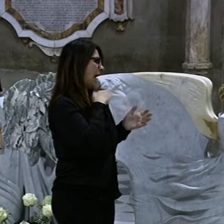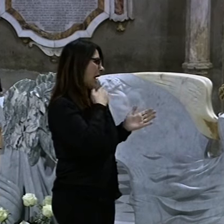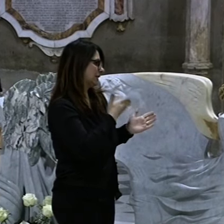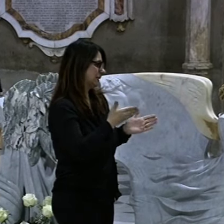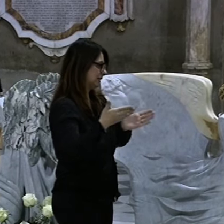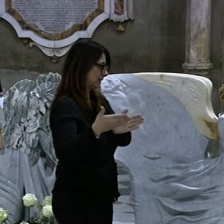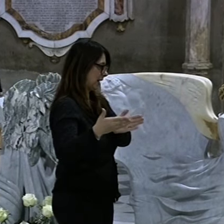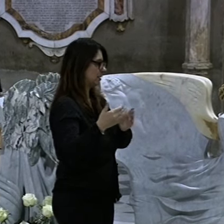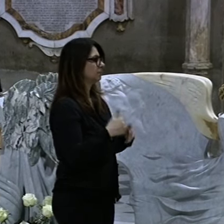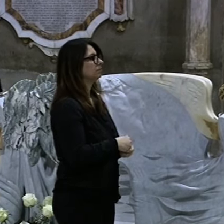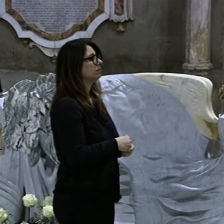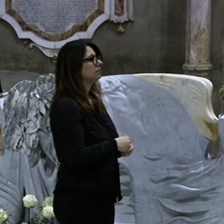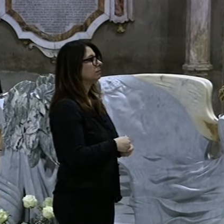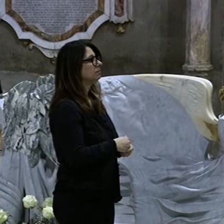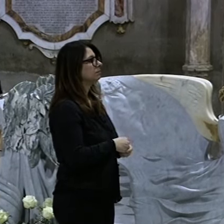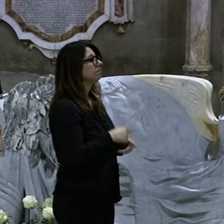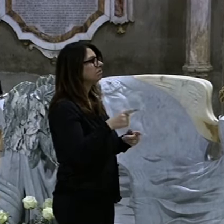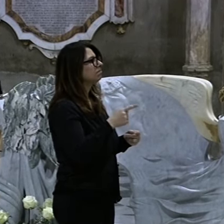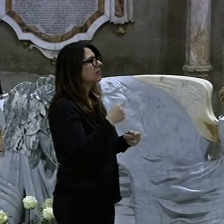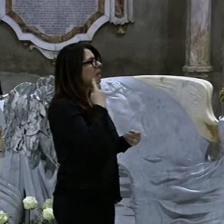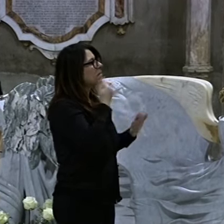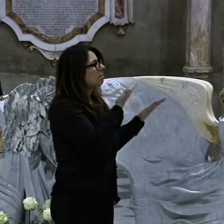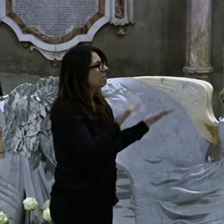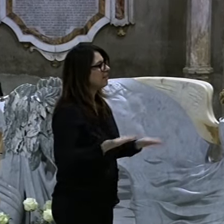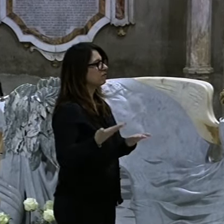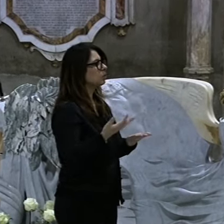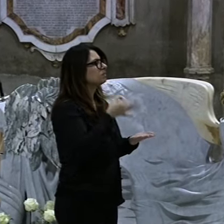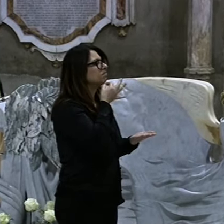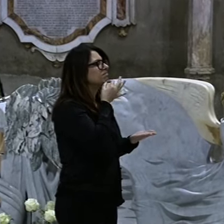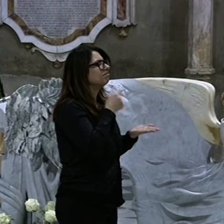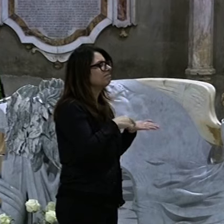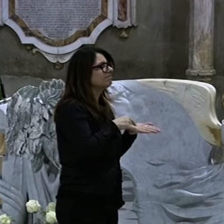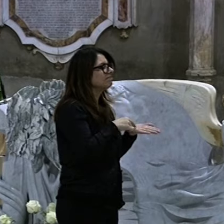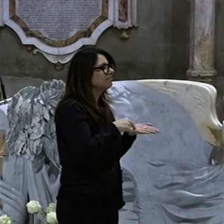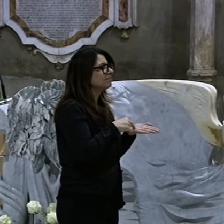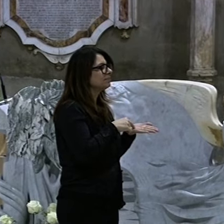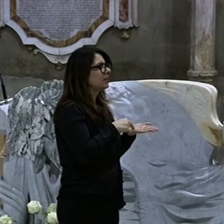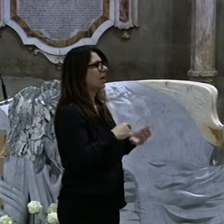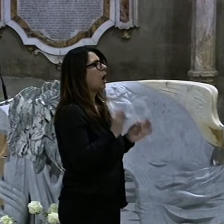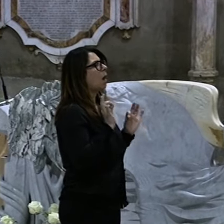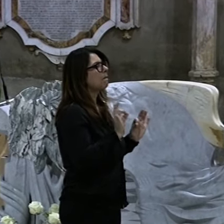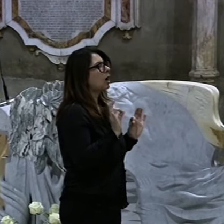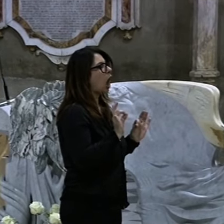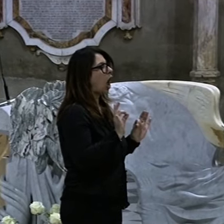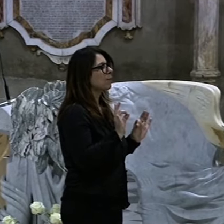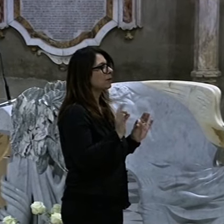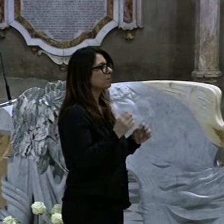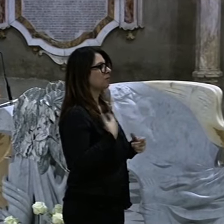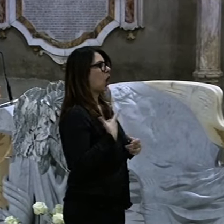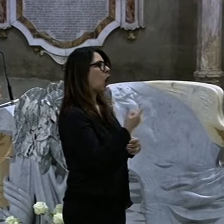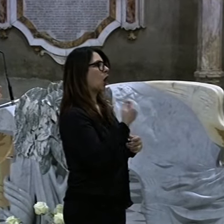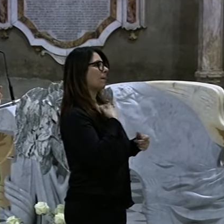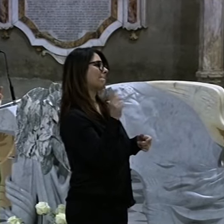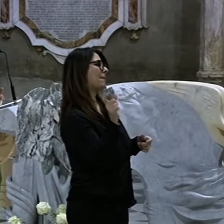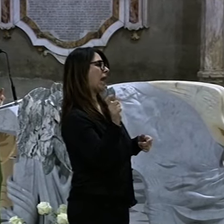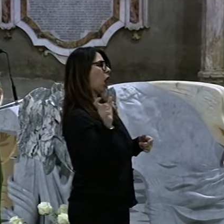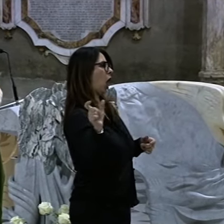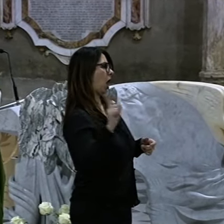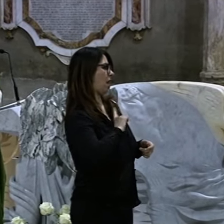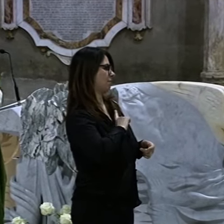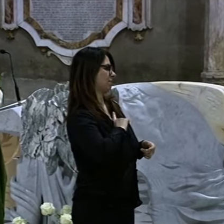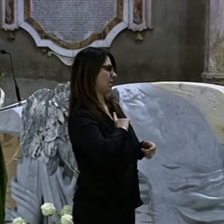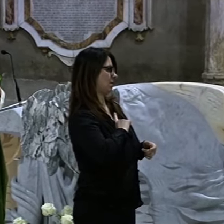casa. È un bentrovati che vogliamo dire però non soprattutto con le nostre parole,